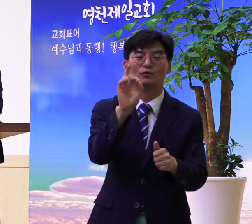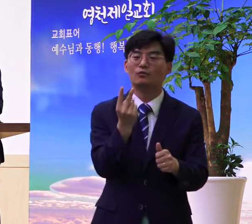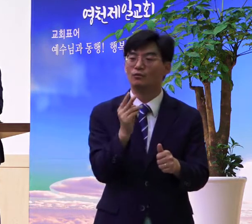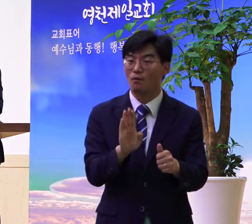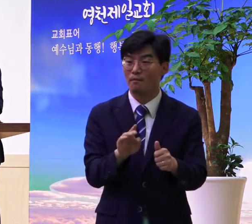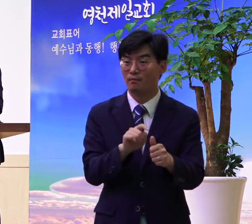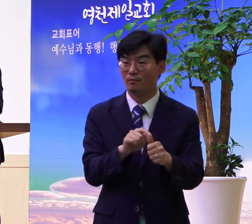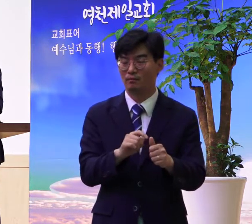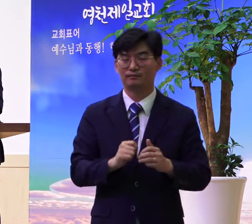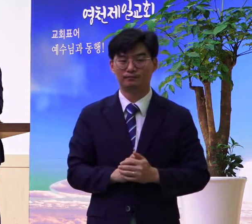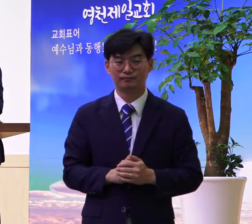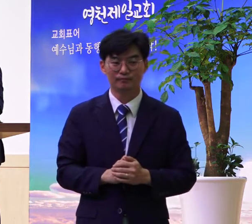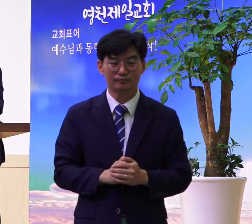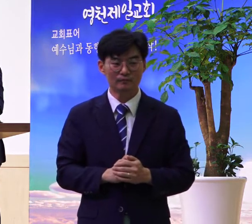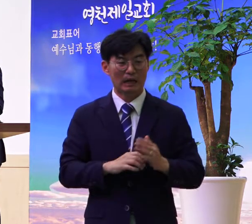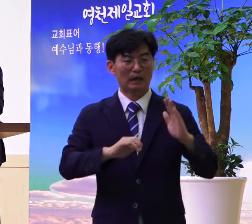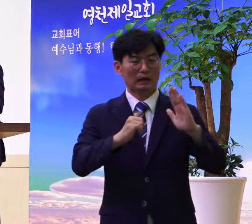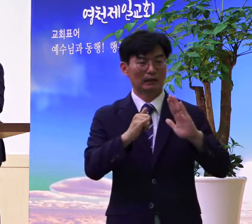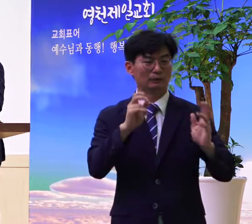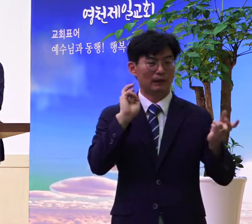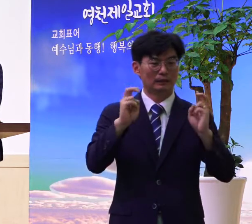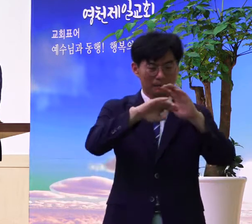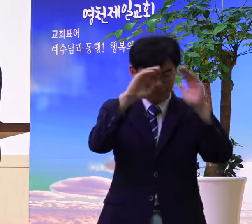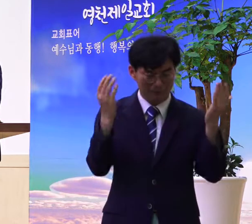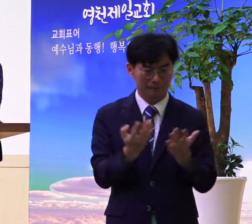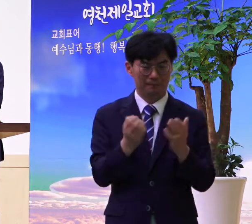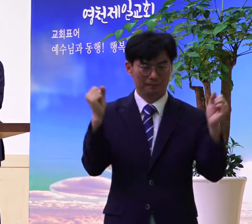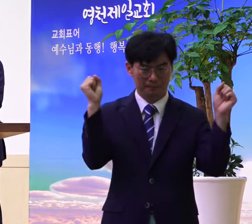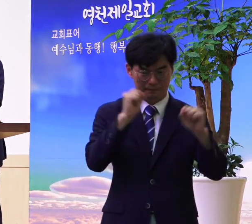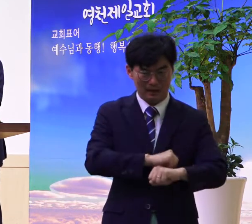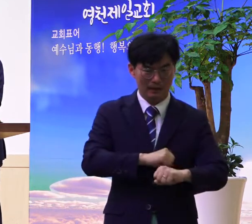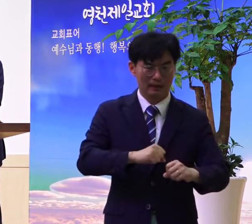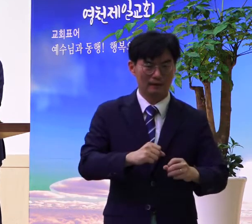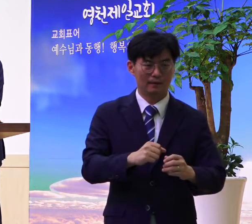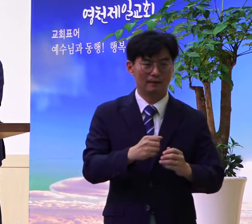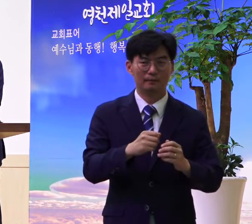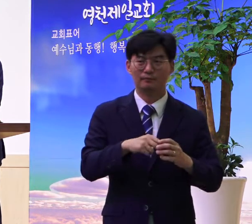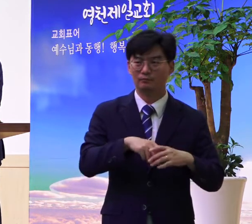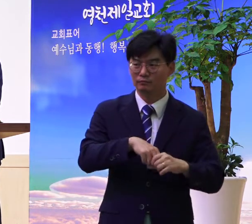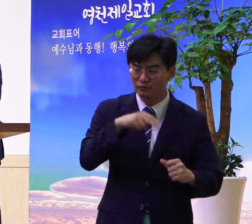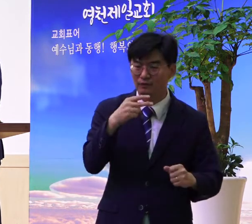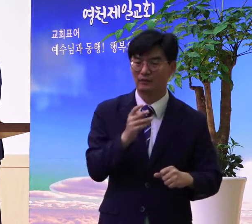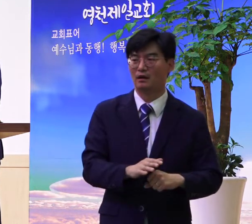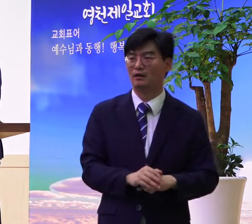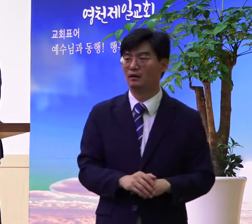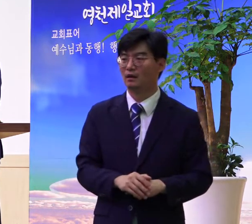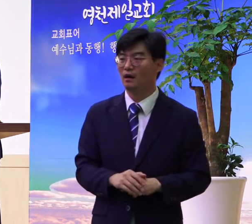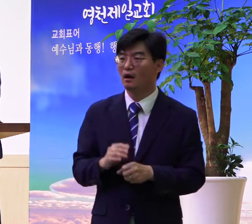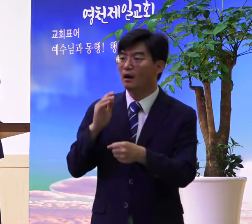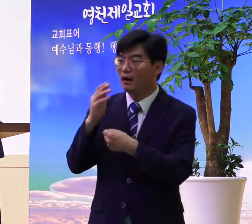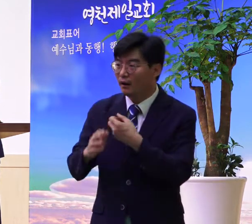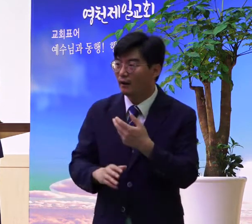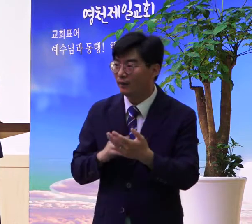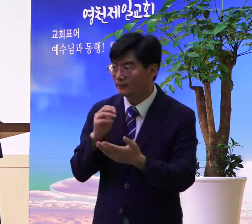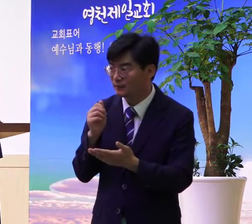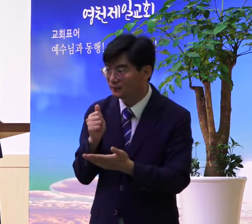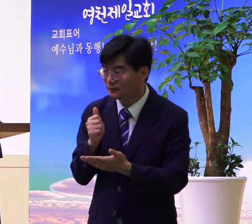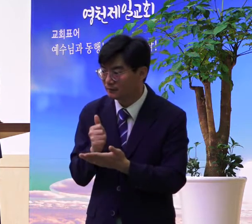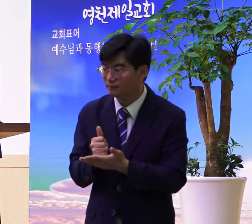욥이 자신이 살아가는 이 삶에 대해서 그렇게 이야기했습니다. 하나님께서 나의 길을